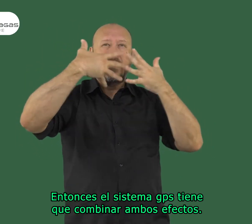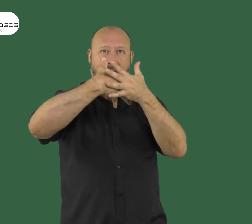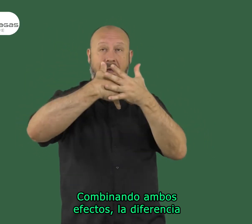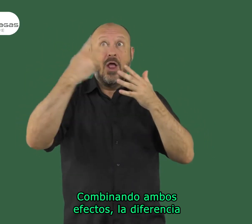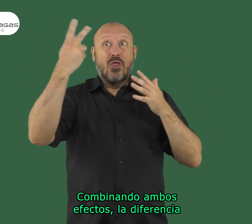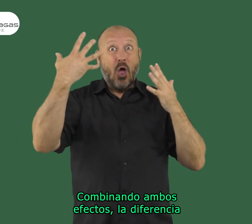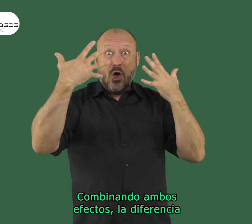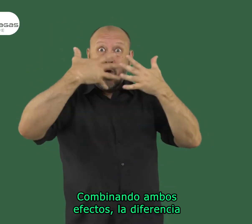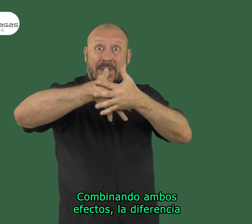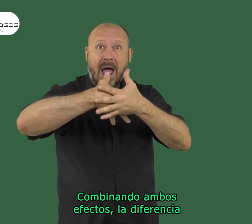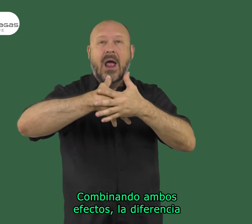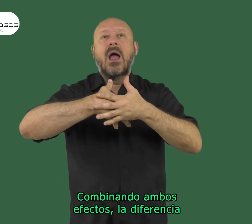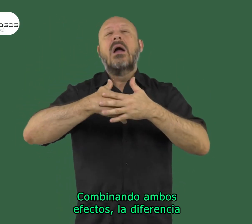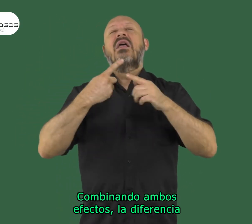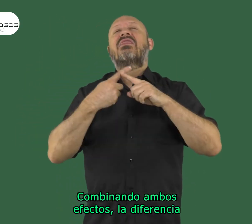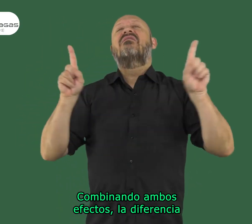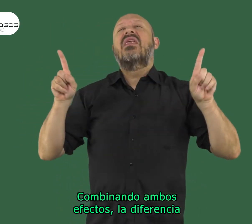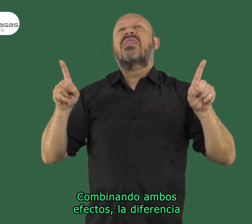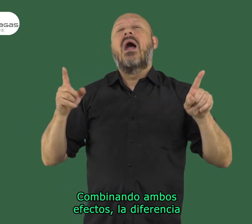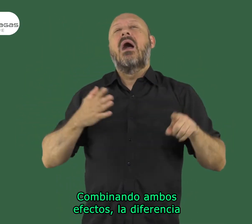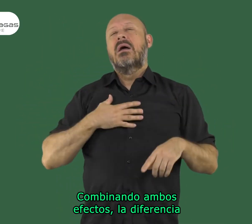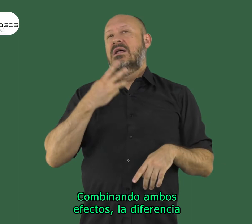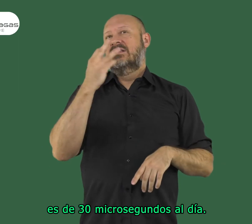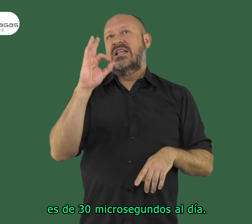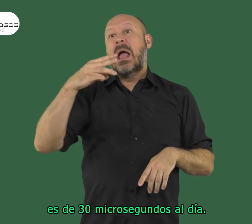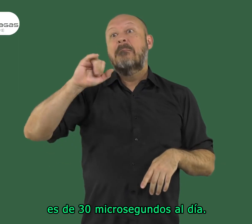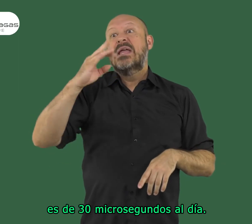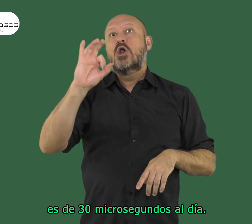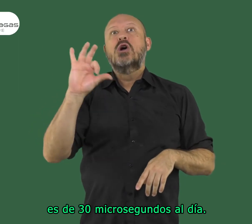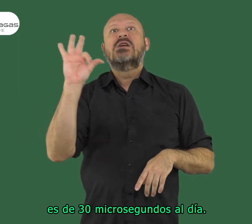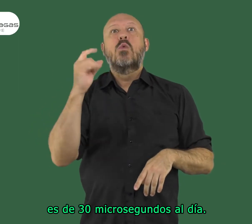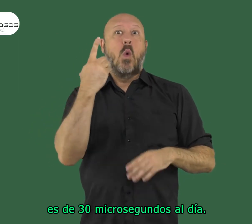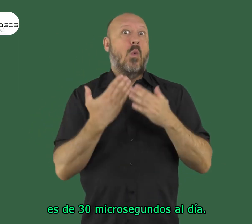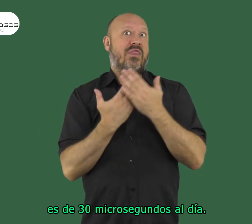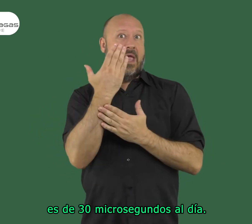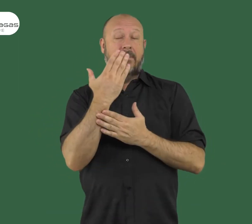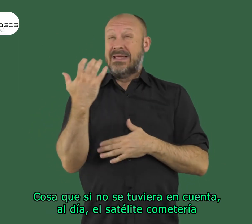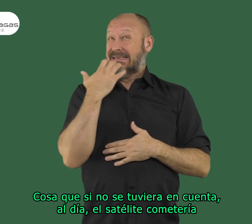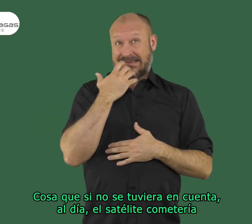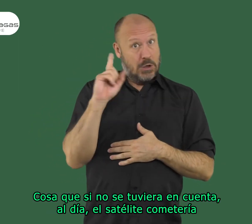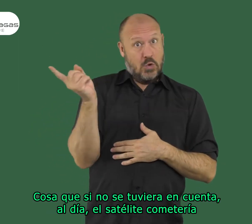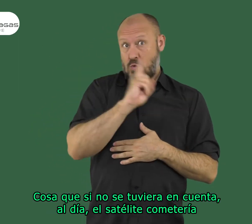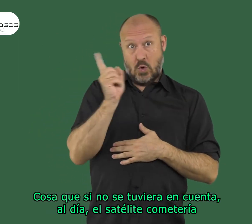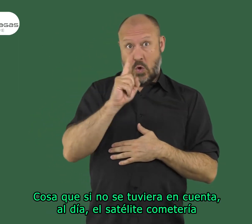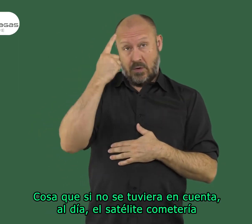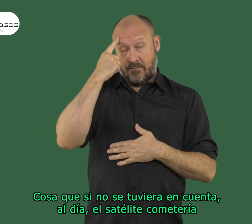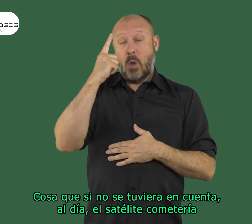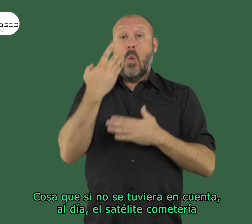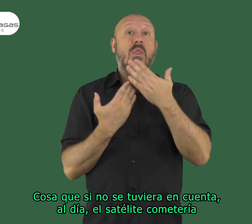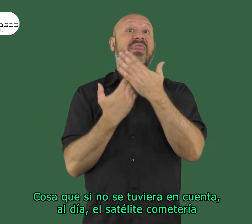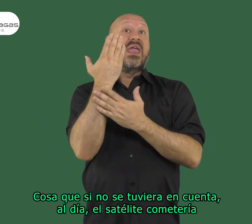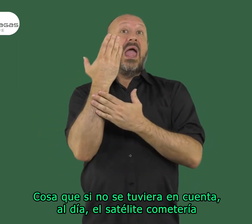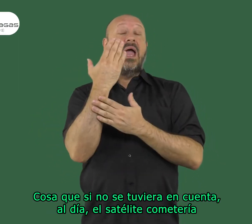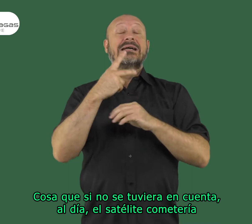ambos efectos. Combinando ambos efectos, la diferencia es de 30 microsegundos al día. O sea que si no se tuviese en